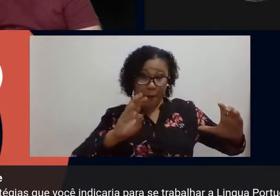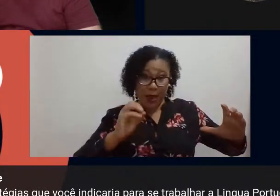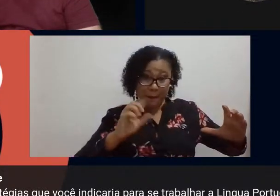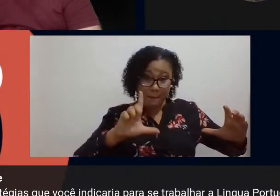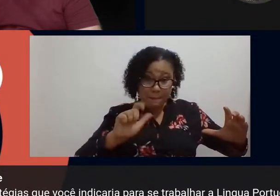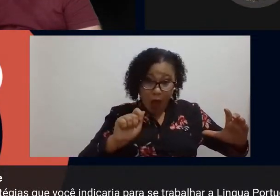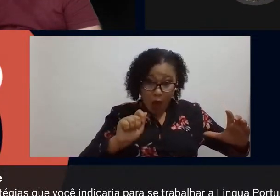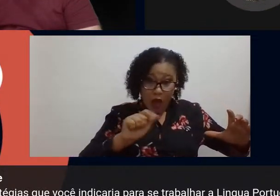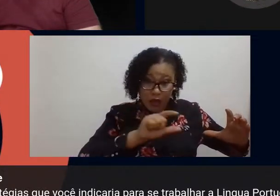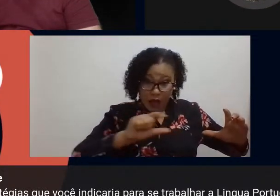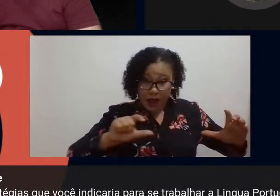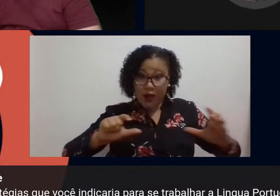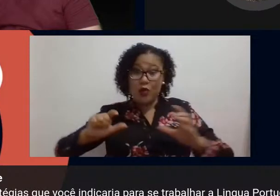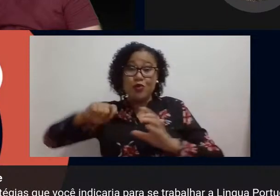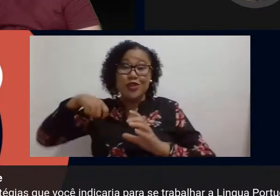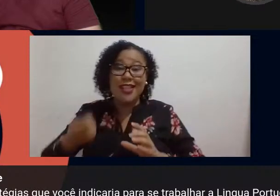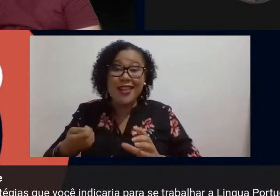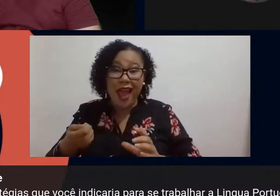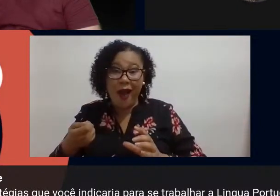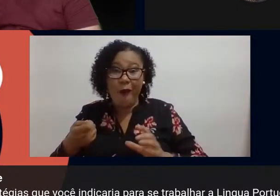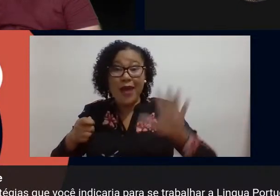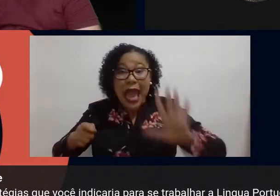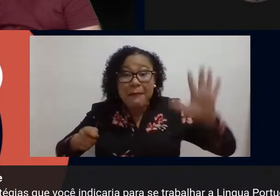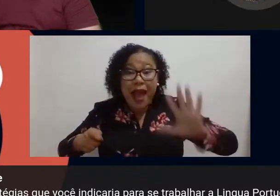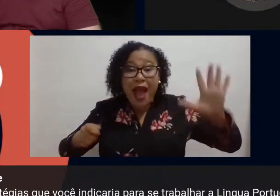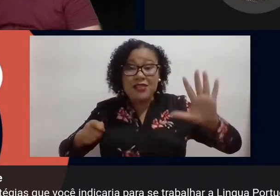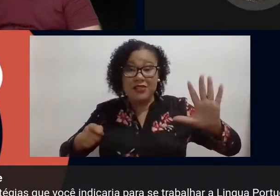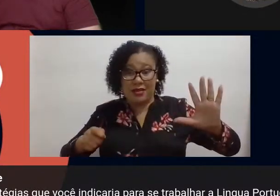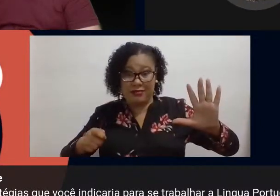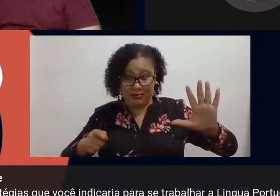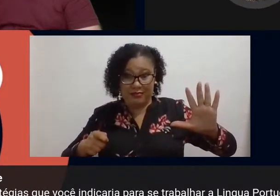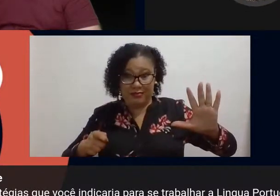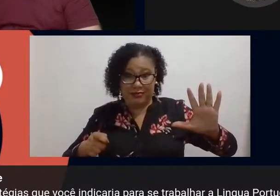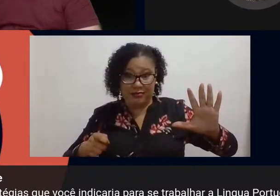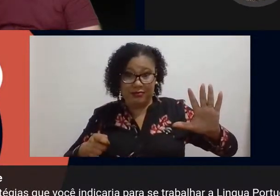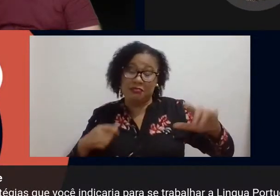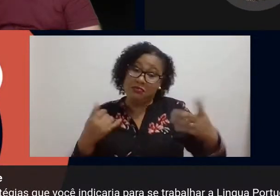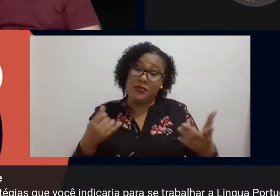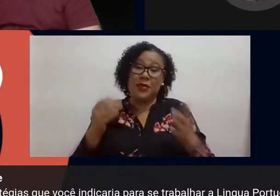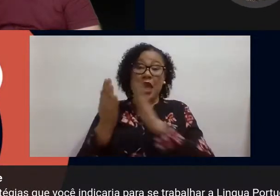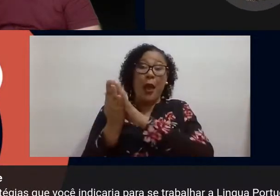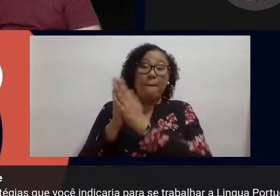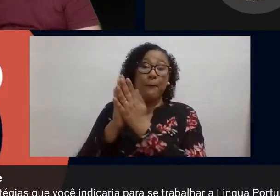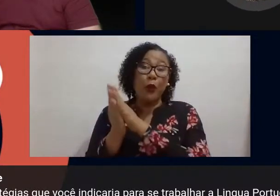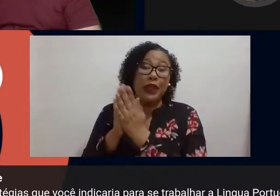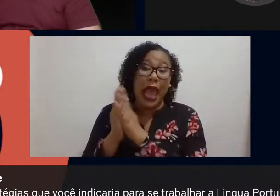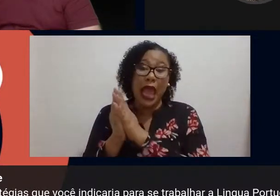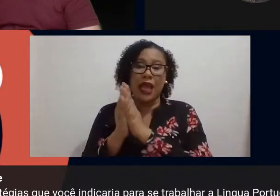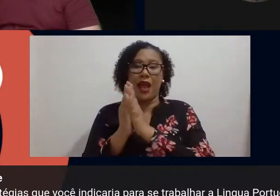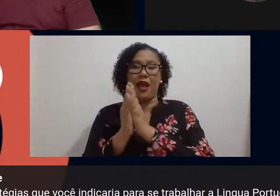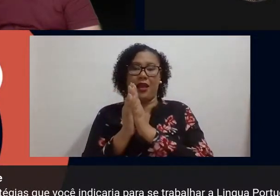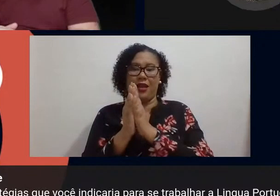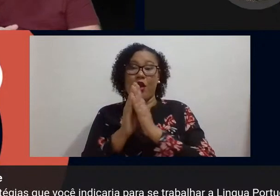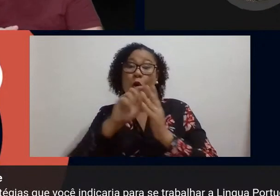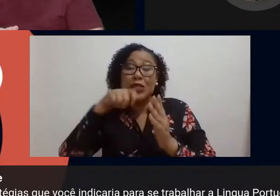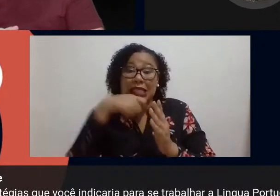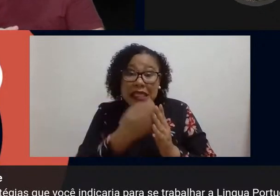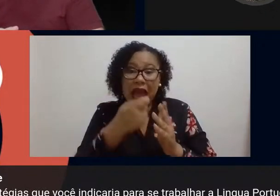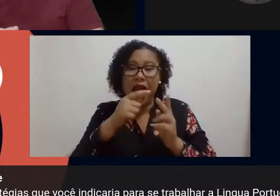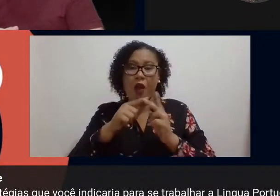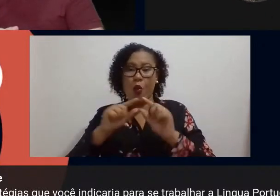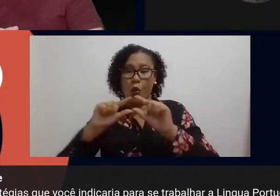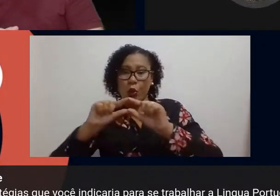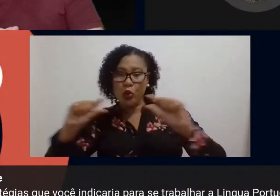bola, então vamos usar o nome bola, o sinal de bola. Então, tem que ter associação da imagem, uma